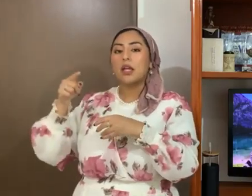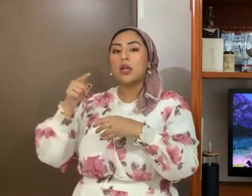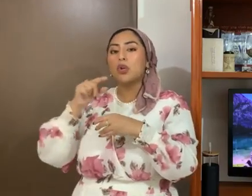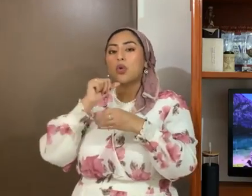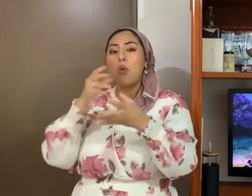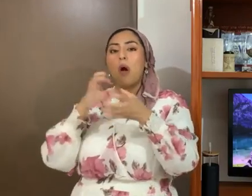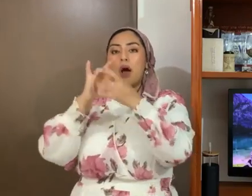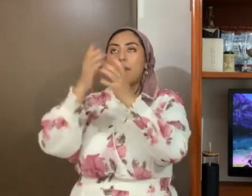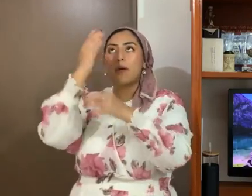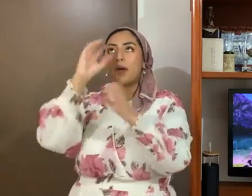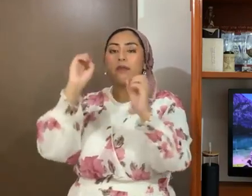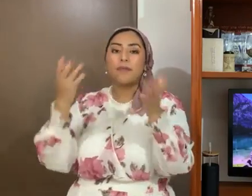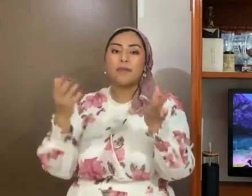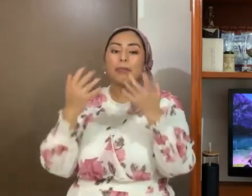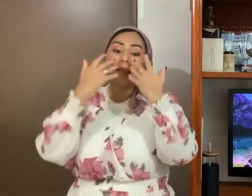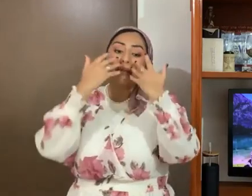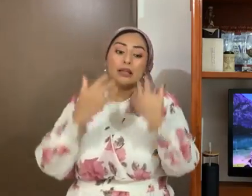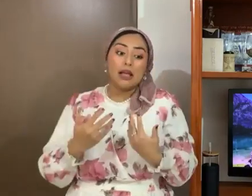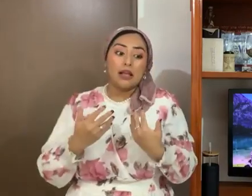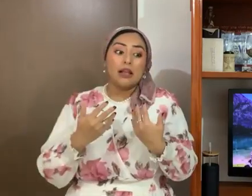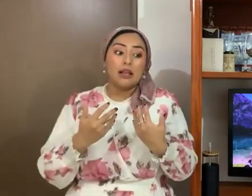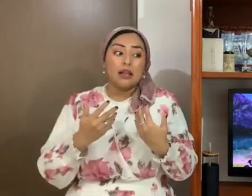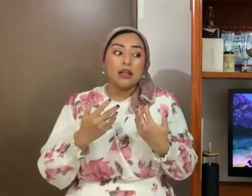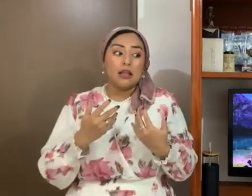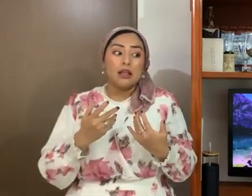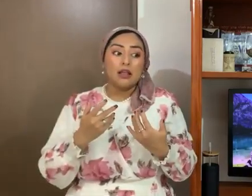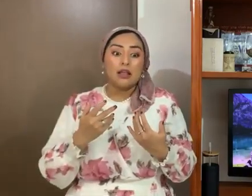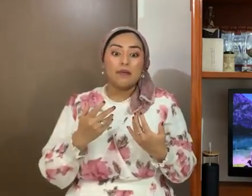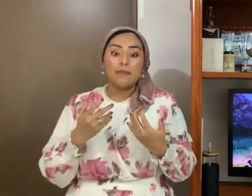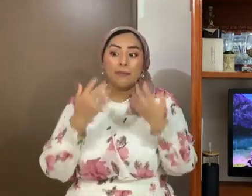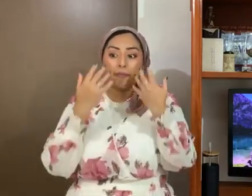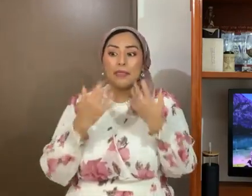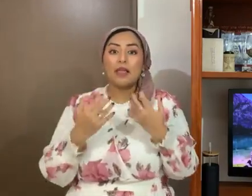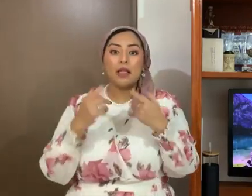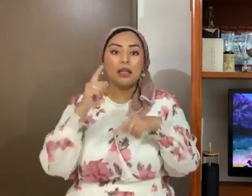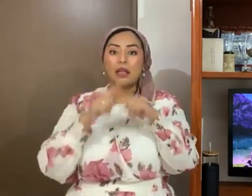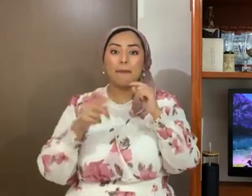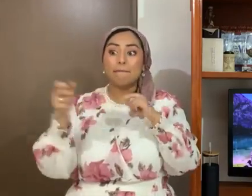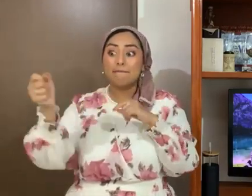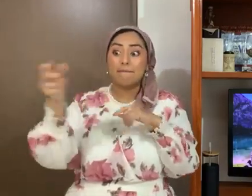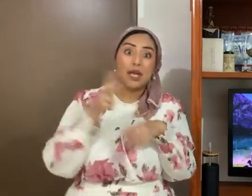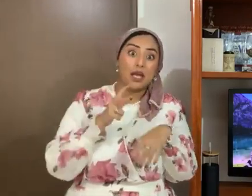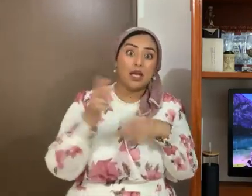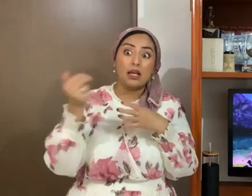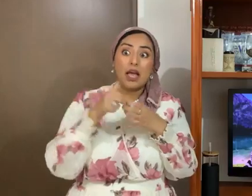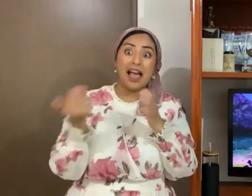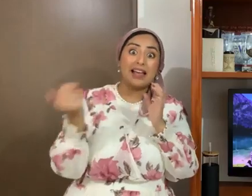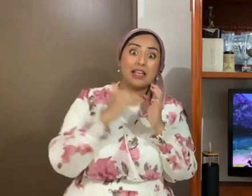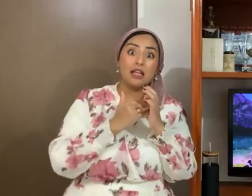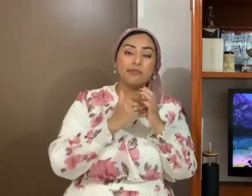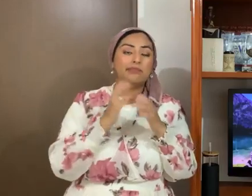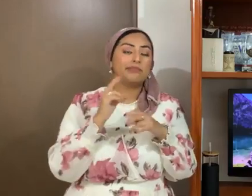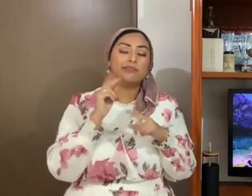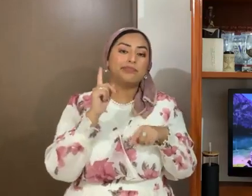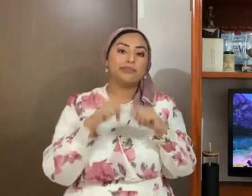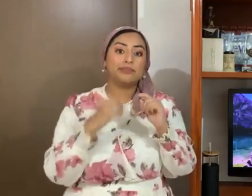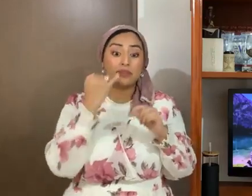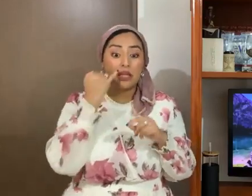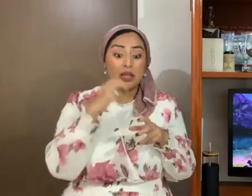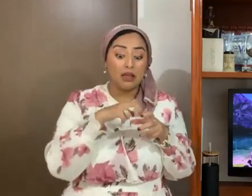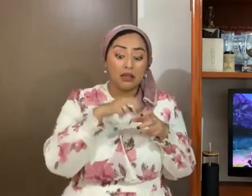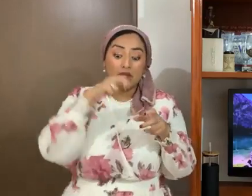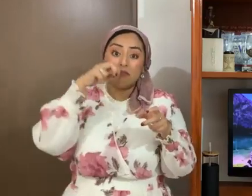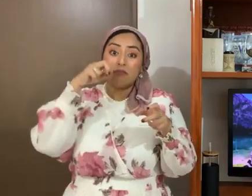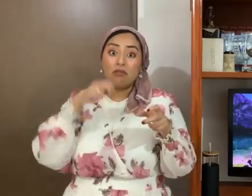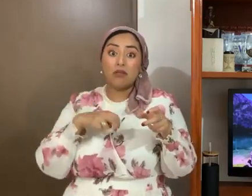desierto. Lamentablemente, ese paso hacia atrás ya no tiene punto de regreso. Quien da un paso hacia atrás y